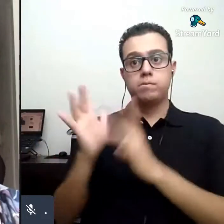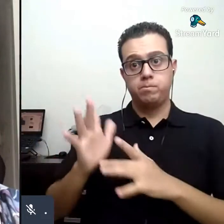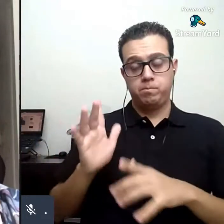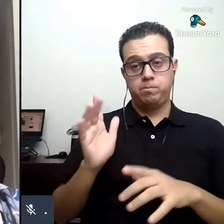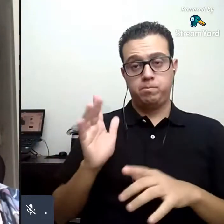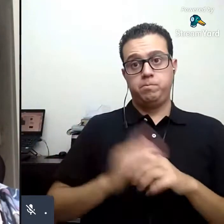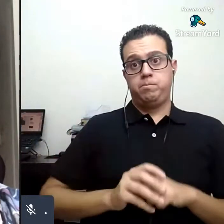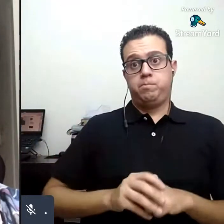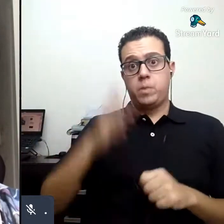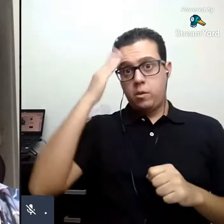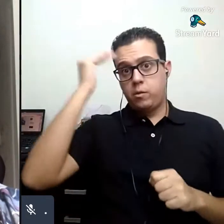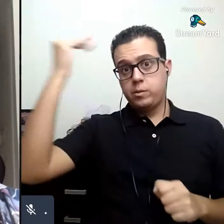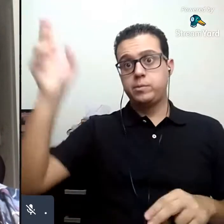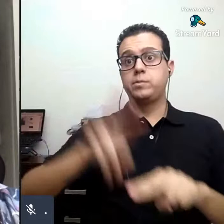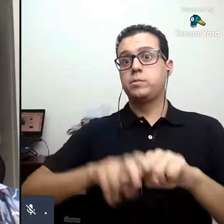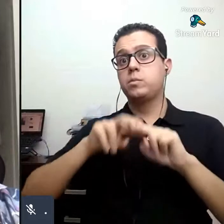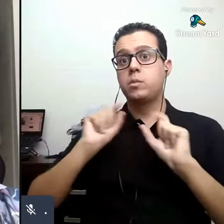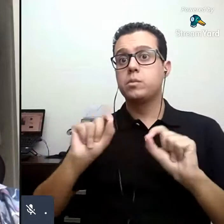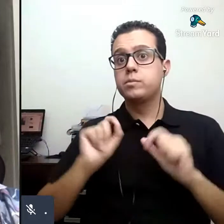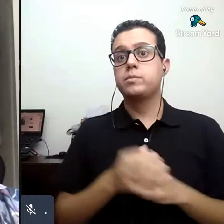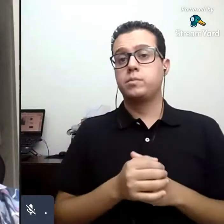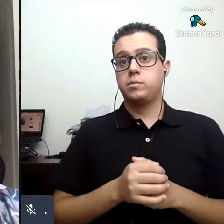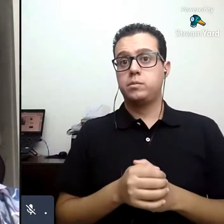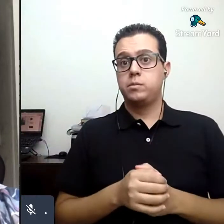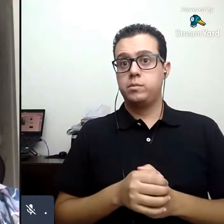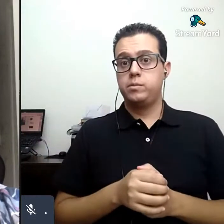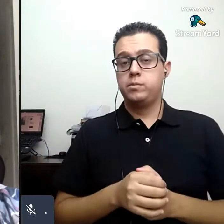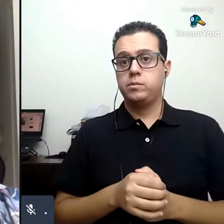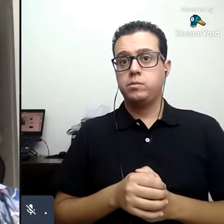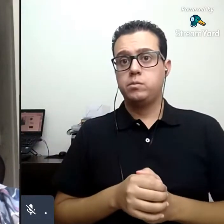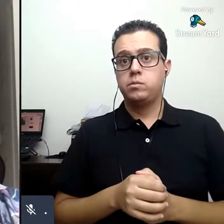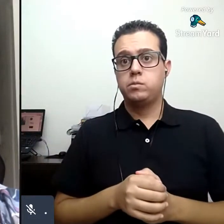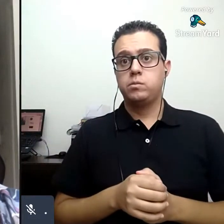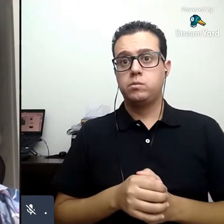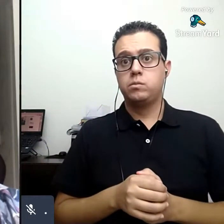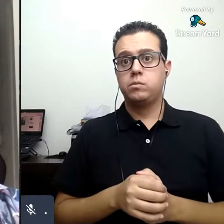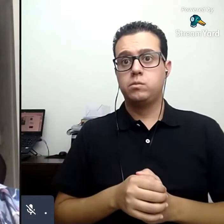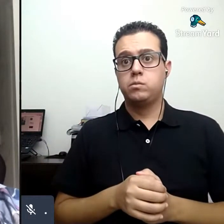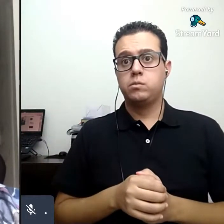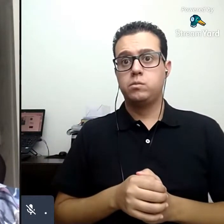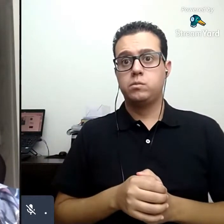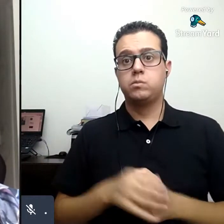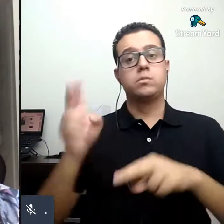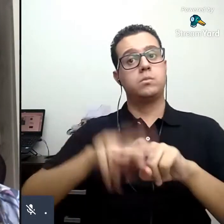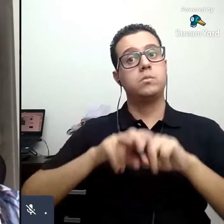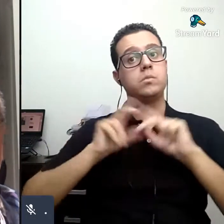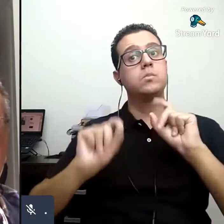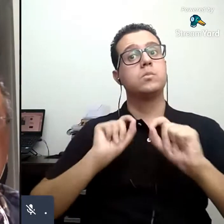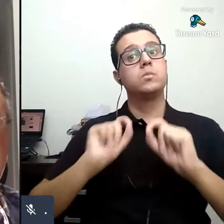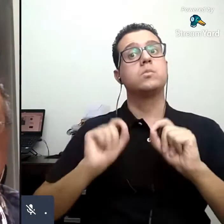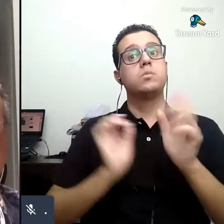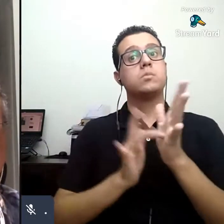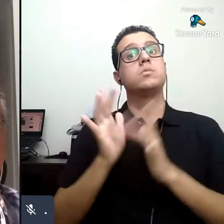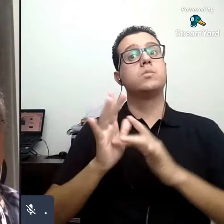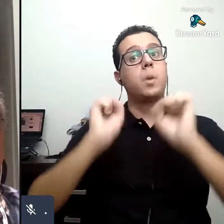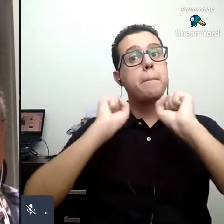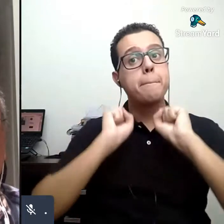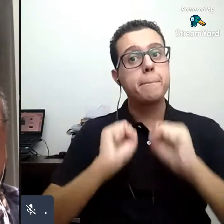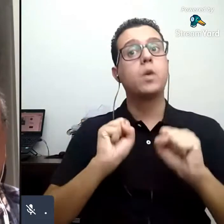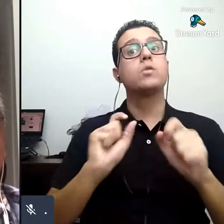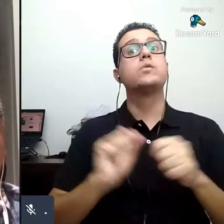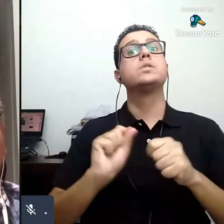Jesus está direcionada para aquilo que ele pode fazer e não para aquilo que ele é.